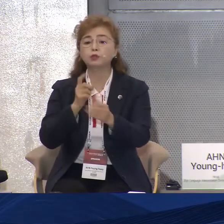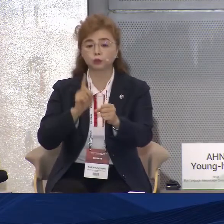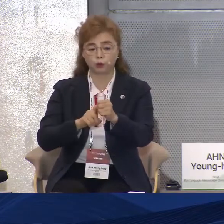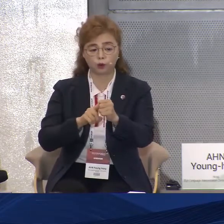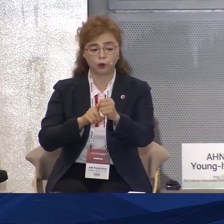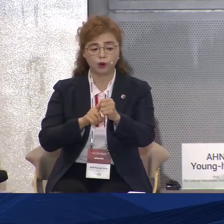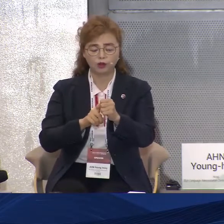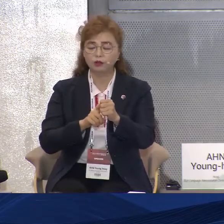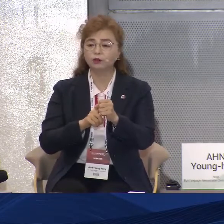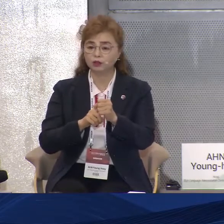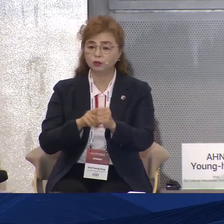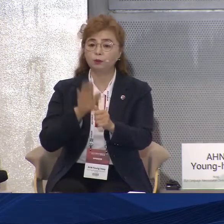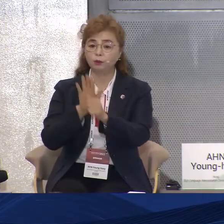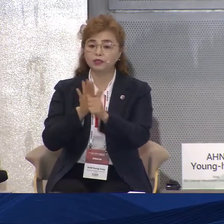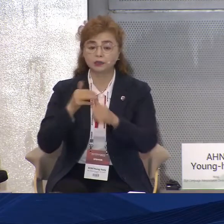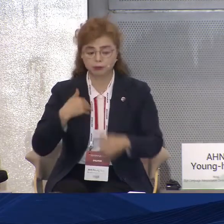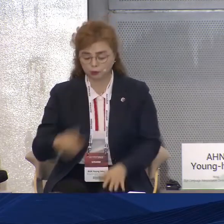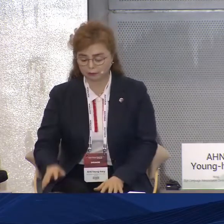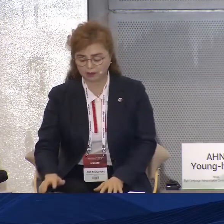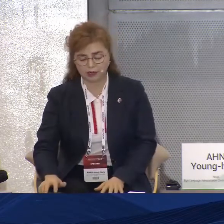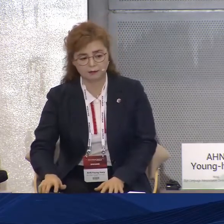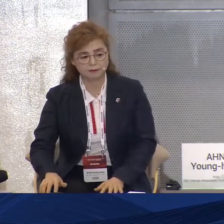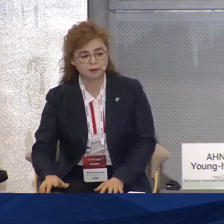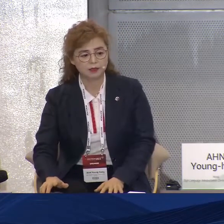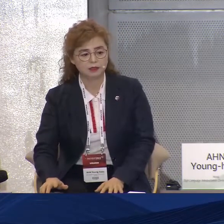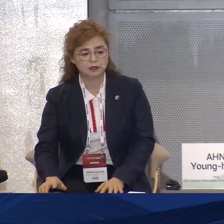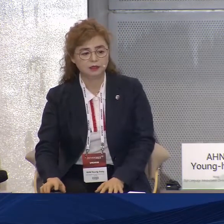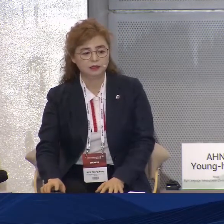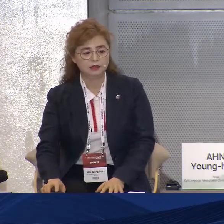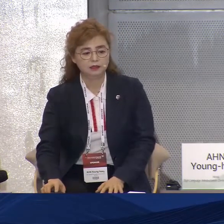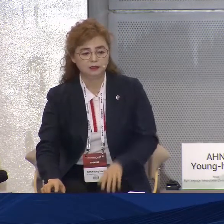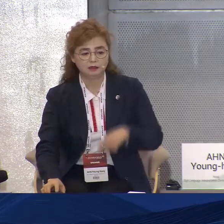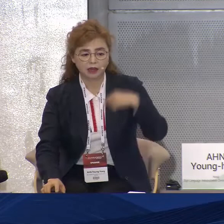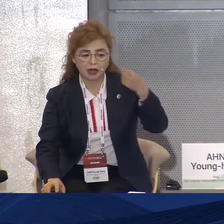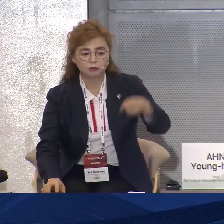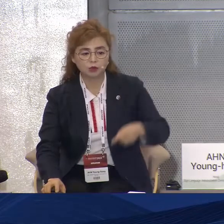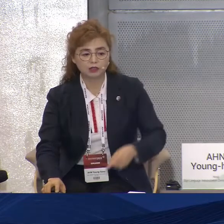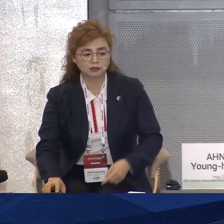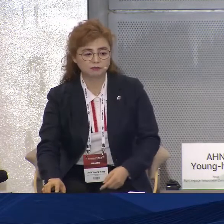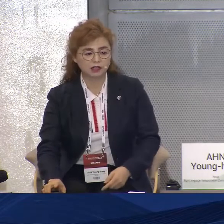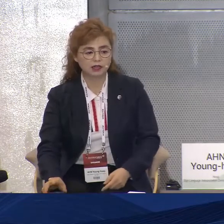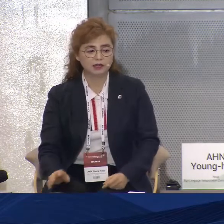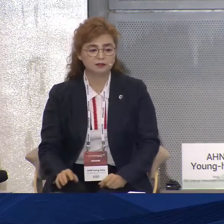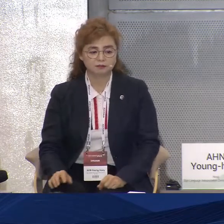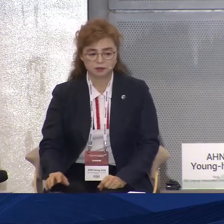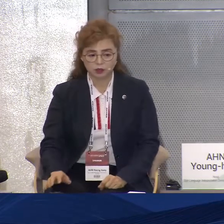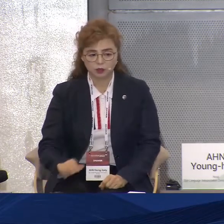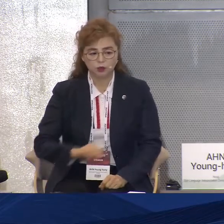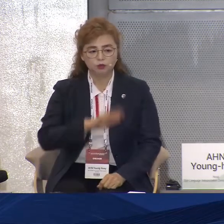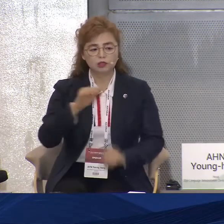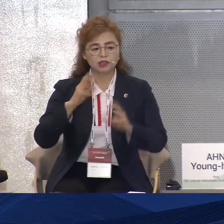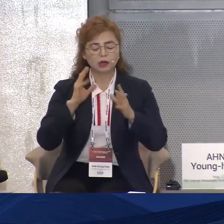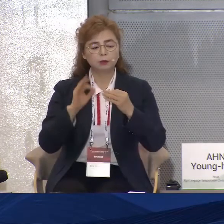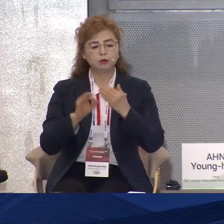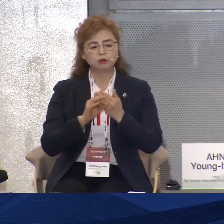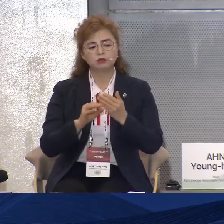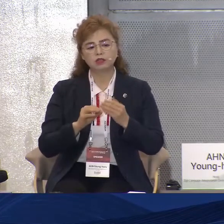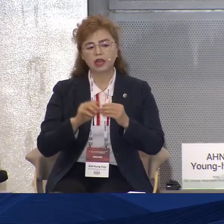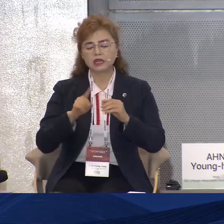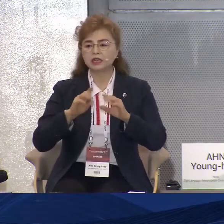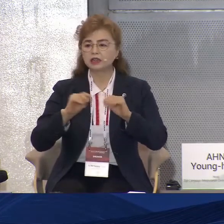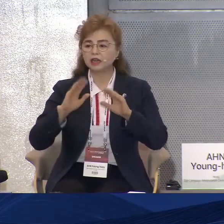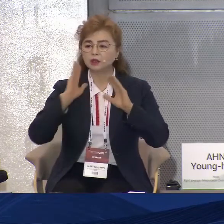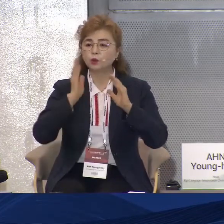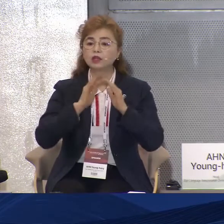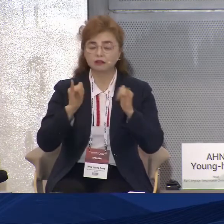있는 법적으로 그런 게 또 보장이 필요합니다. 자, 그 다음으로 하겠습니다. 우리나라